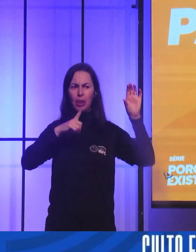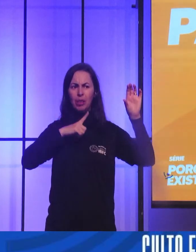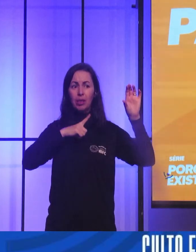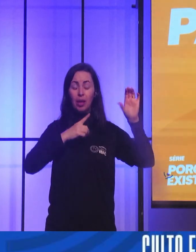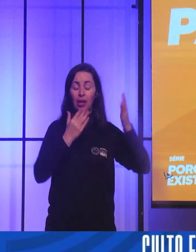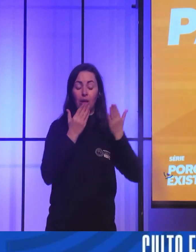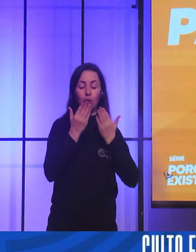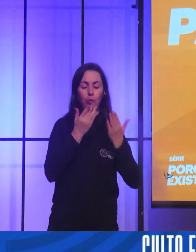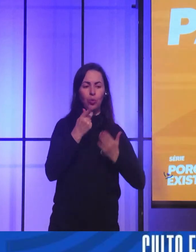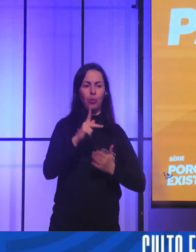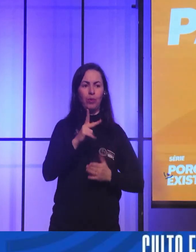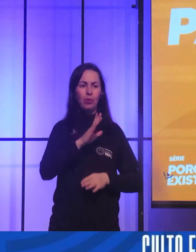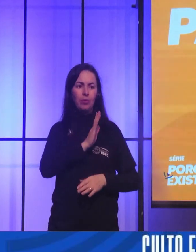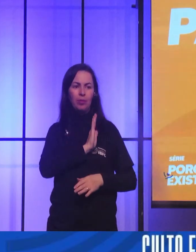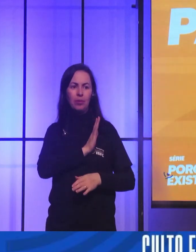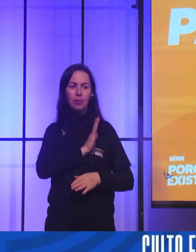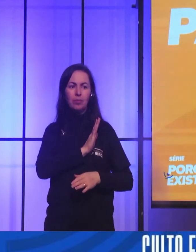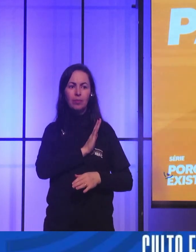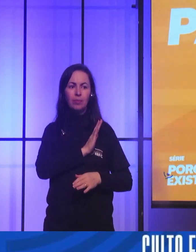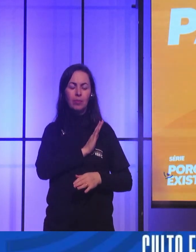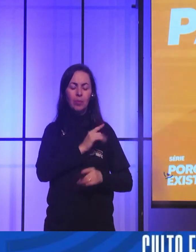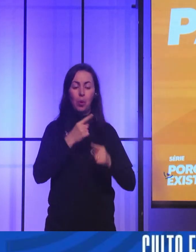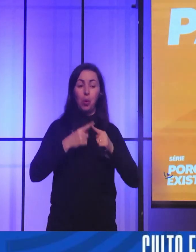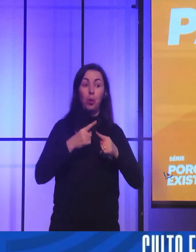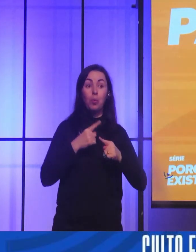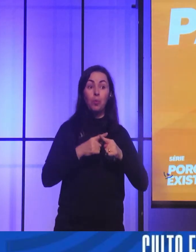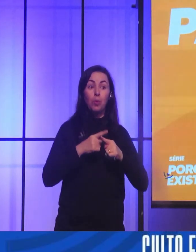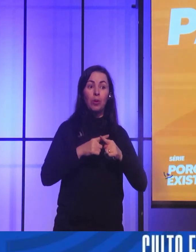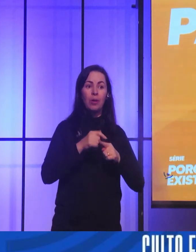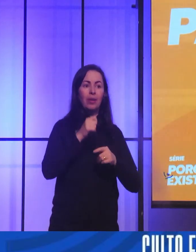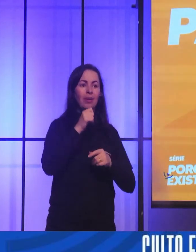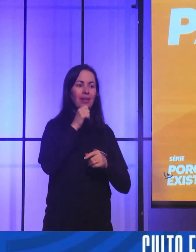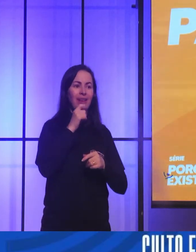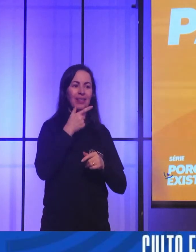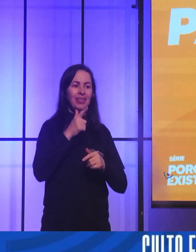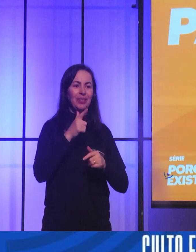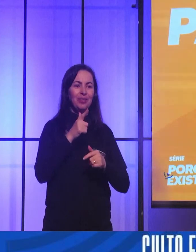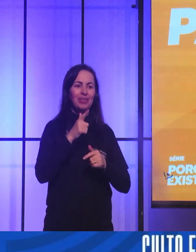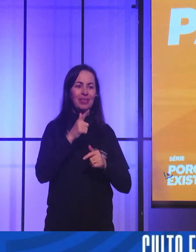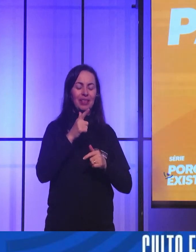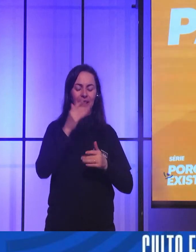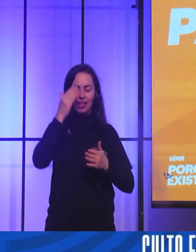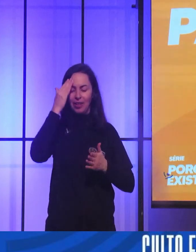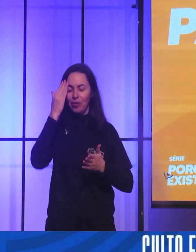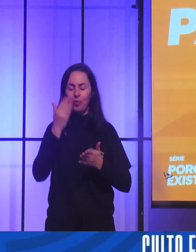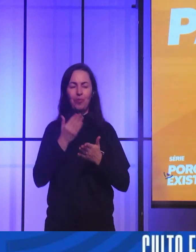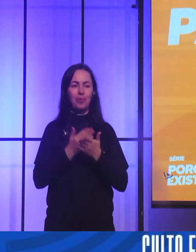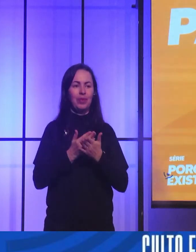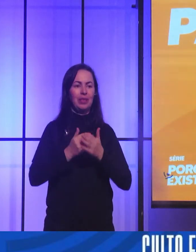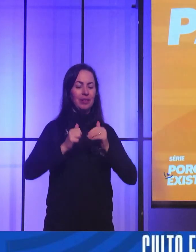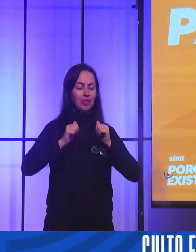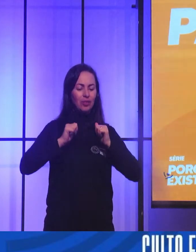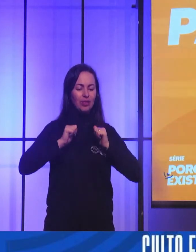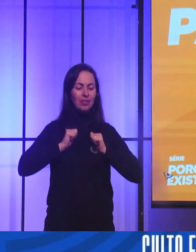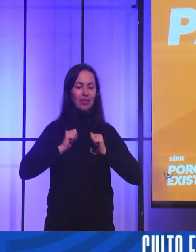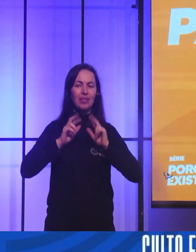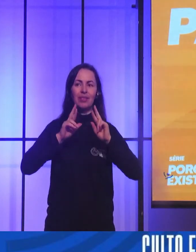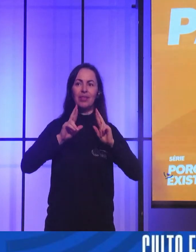coração, é porque você ainda não descansou na segurança, na confiança, na esperança que há em